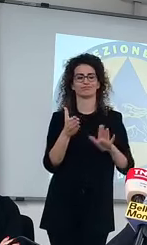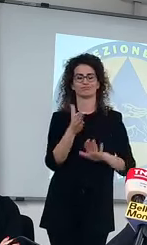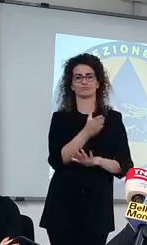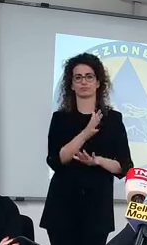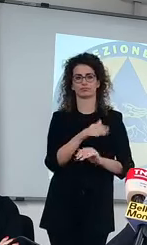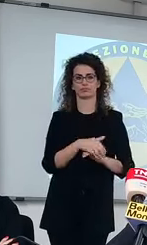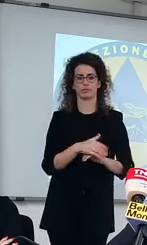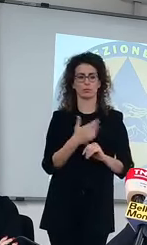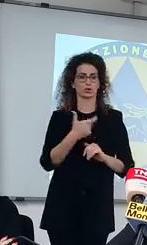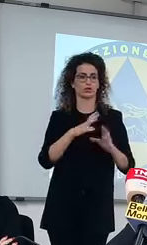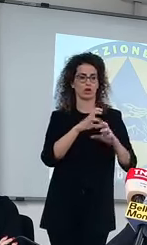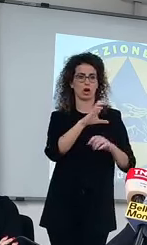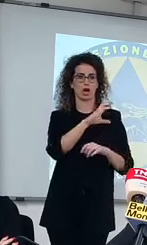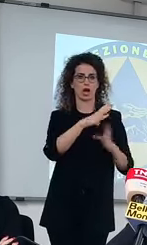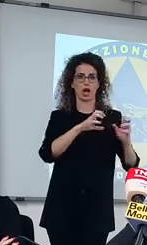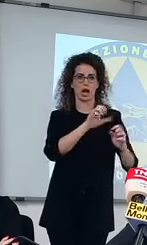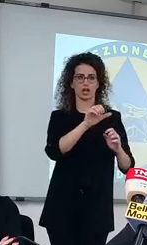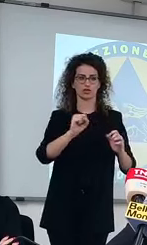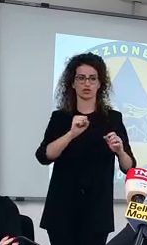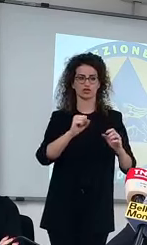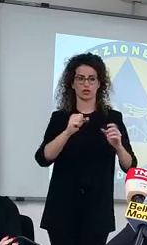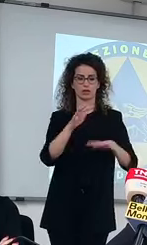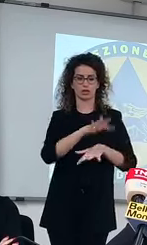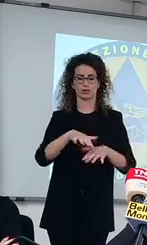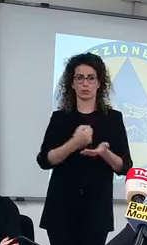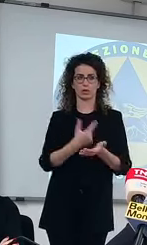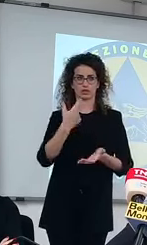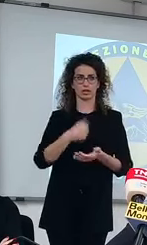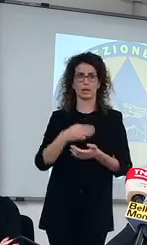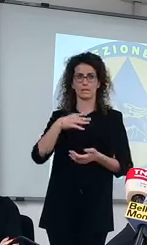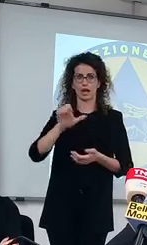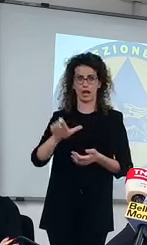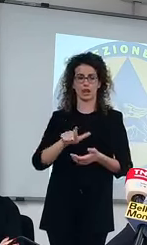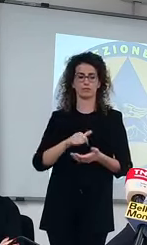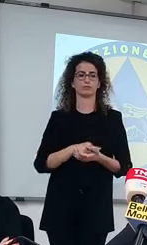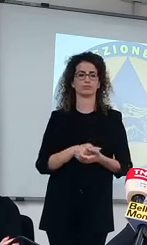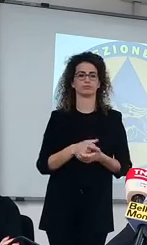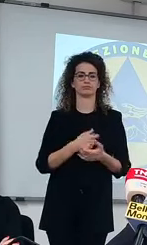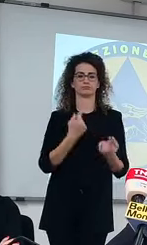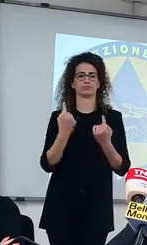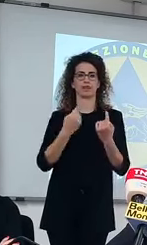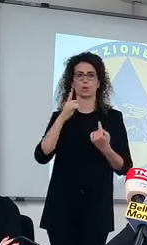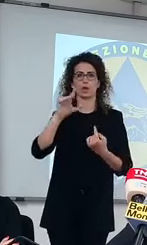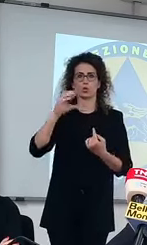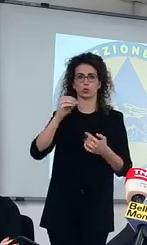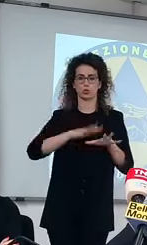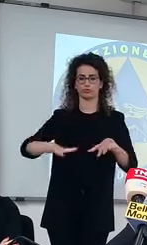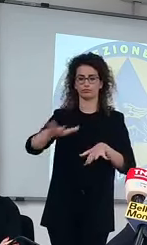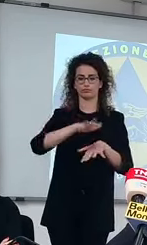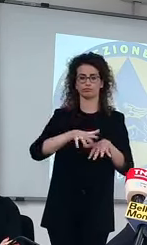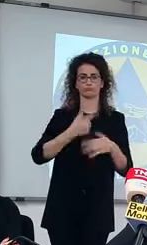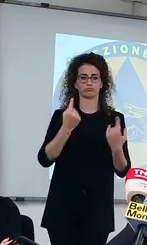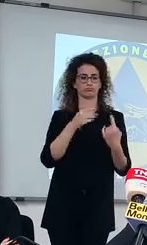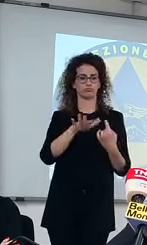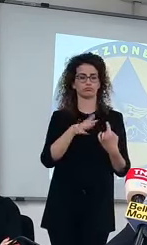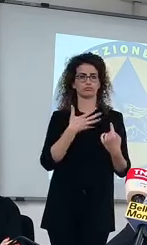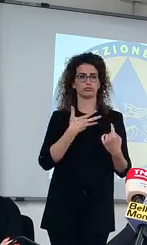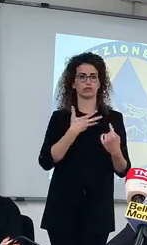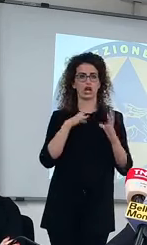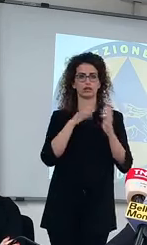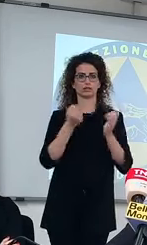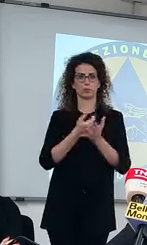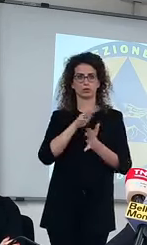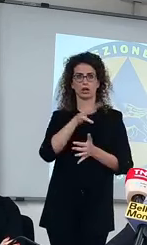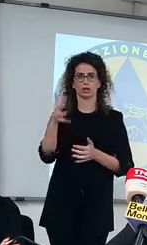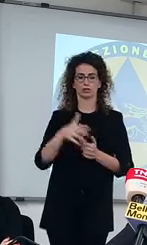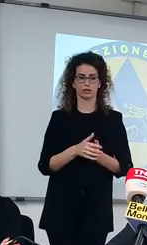un territorio importante, ACC è di Mel, stiamo parlando del territorio bellunese, infatti in quel contesto c'è anche un'altra azienda